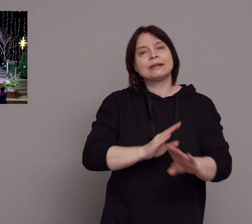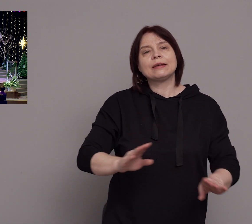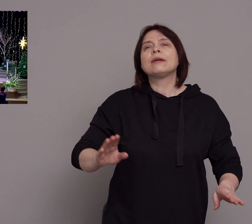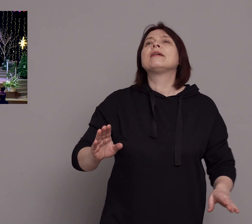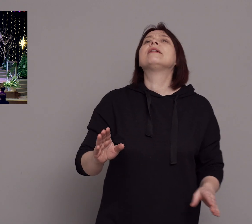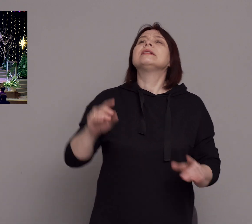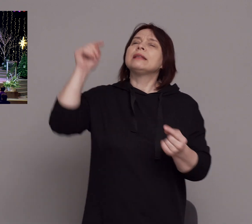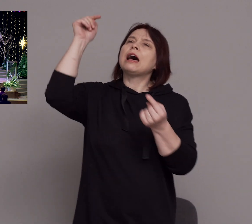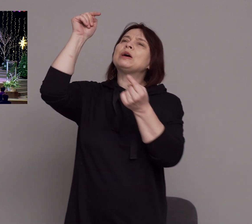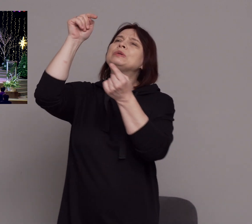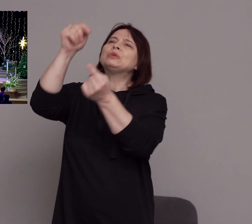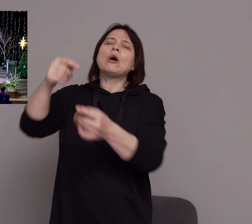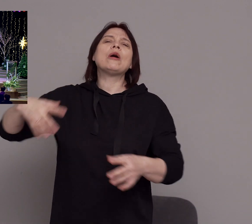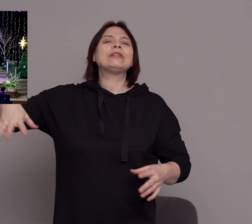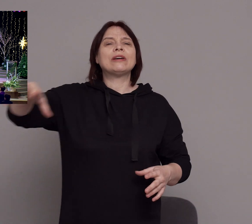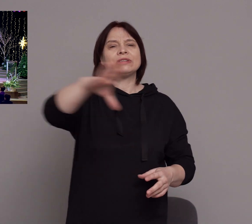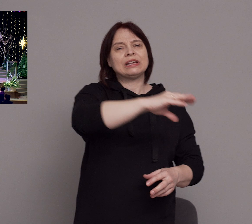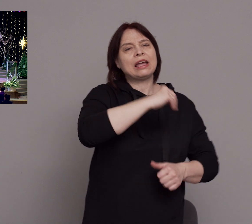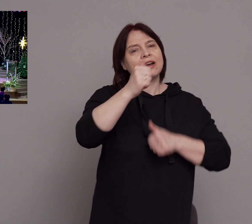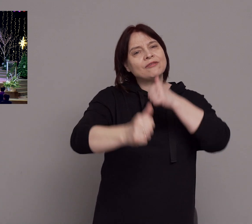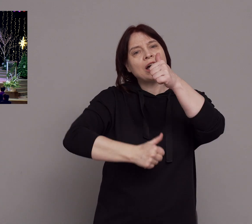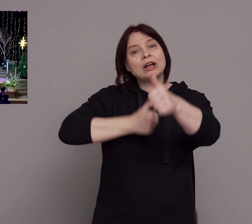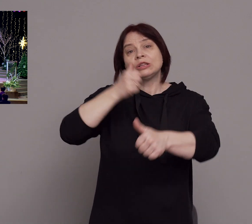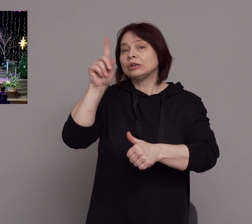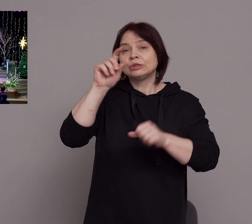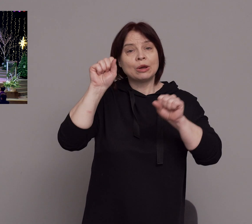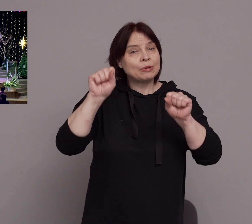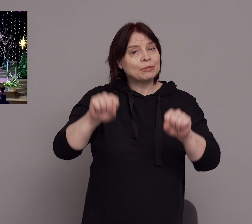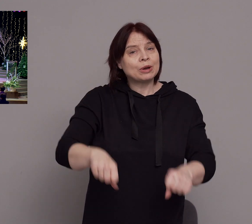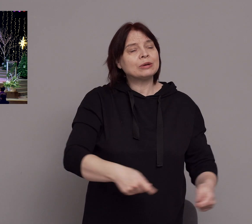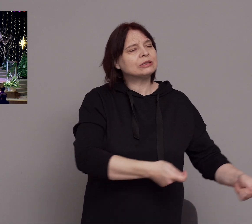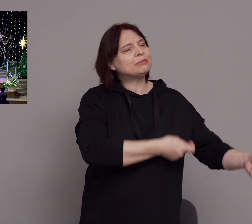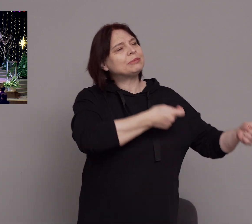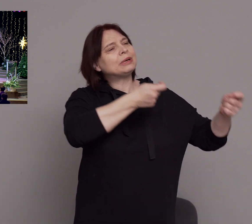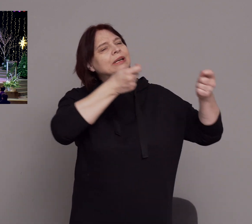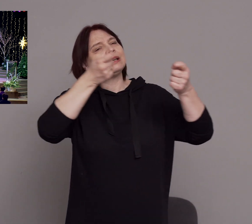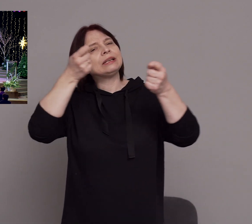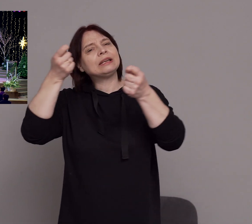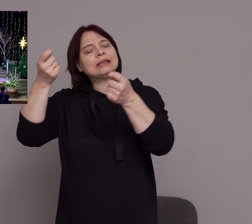спеть? Достоин ты всей хвалы, что можем принести.